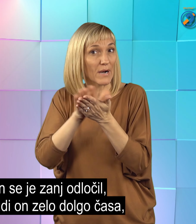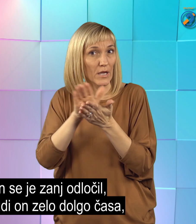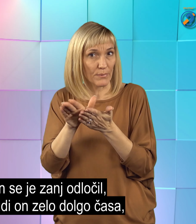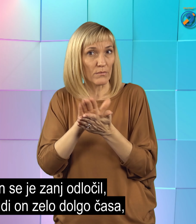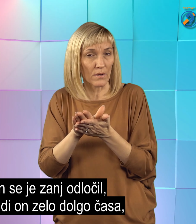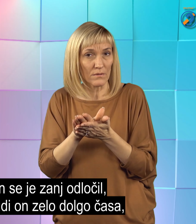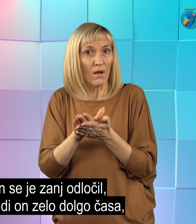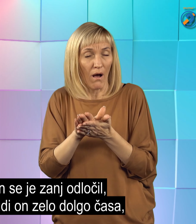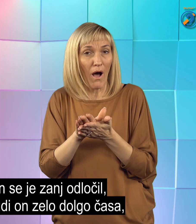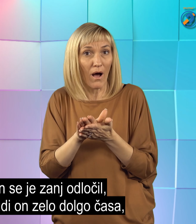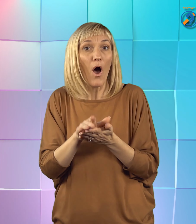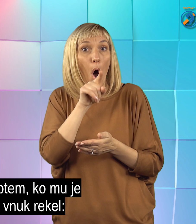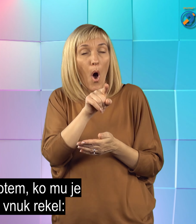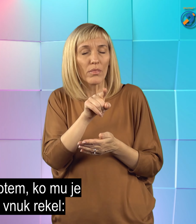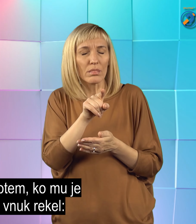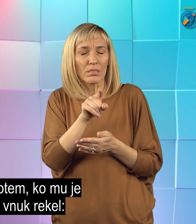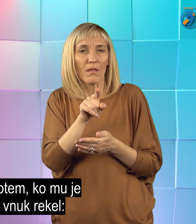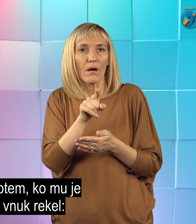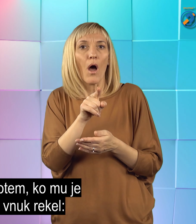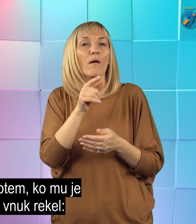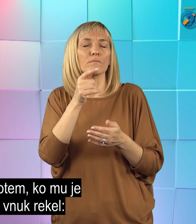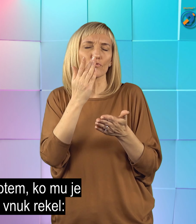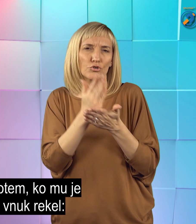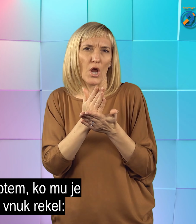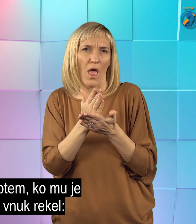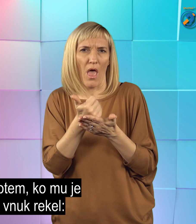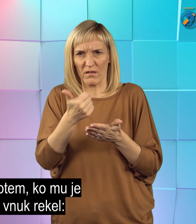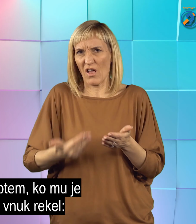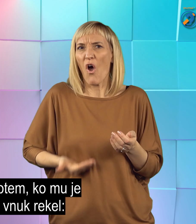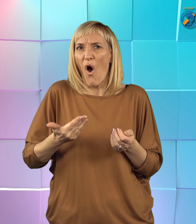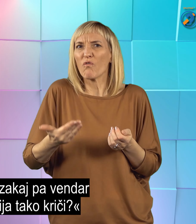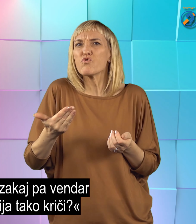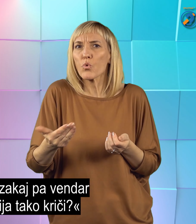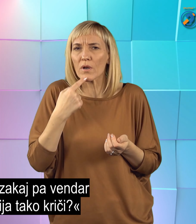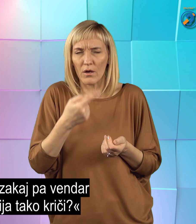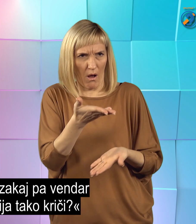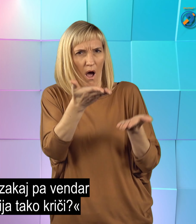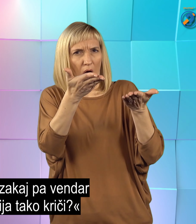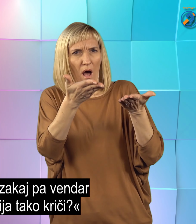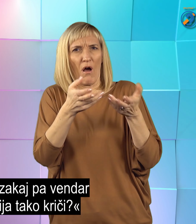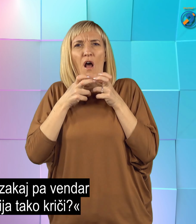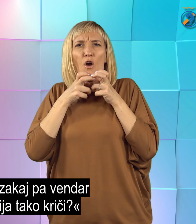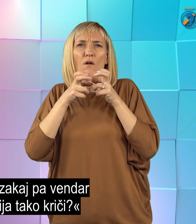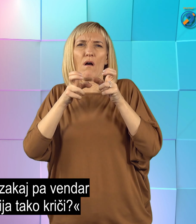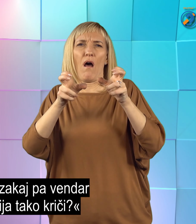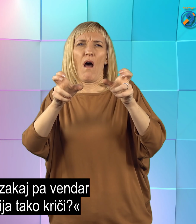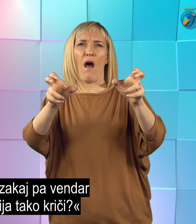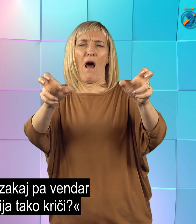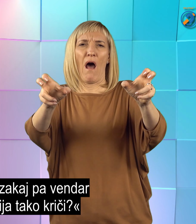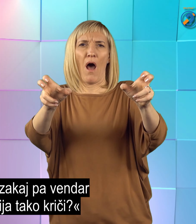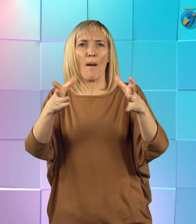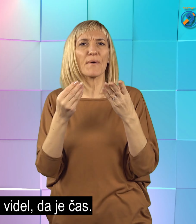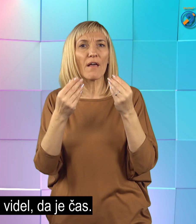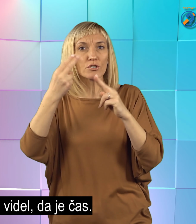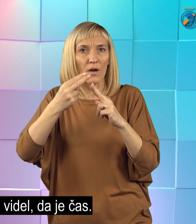tudi on zelo dolgo časa, ampak potem pa, ko mu je pa enkrat vnuk rekel, ja pa dedi, vendar zakaj pa ta televizija tako kriči, takrat je pa